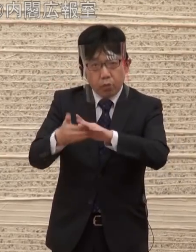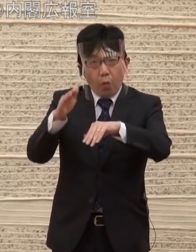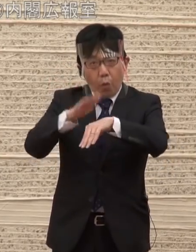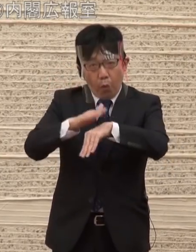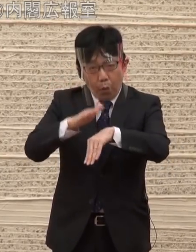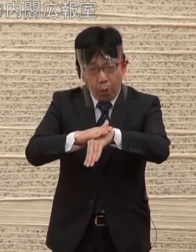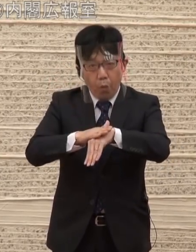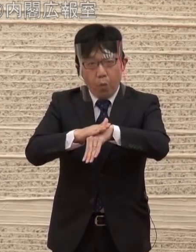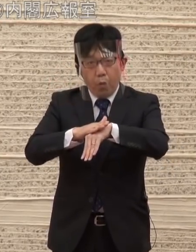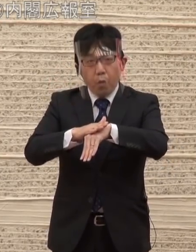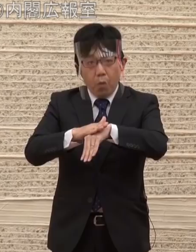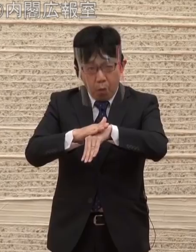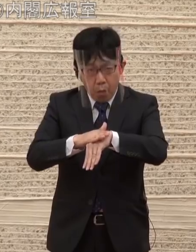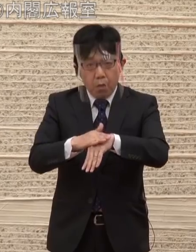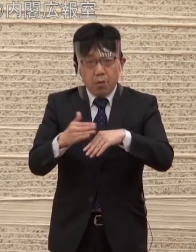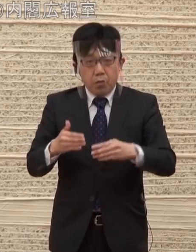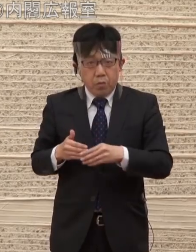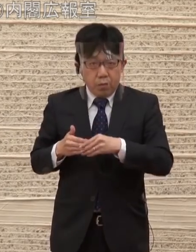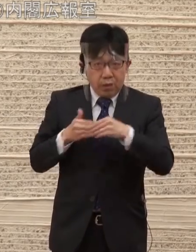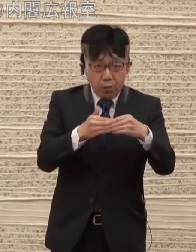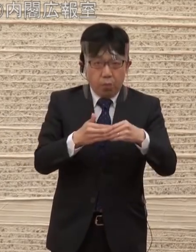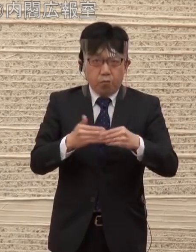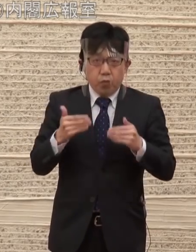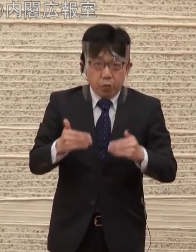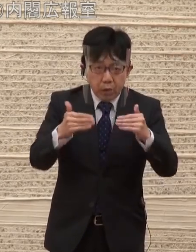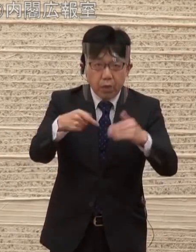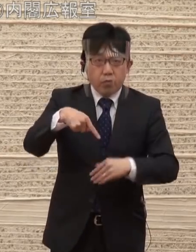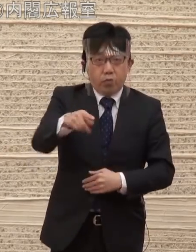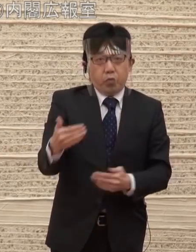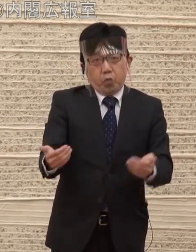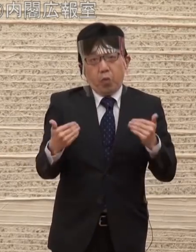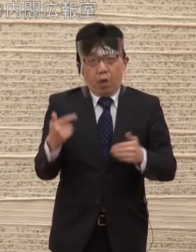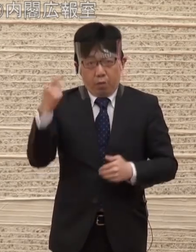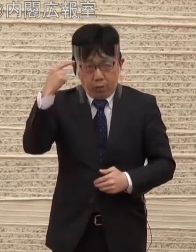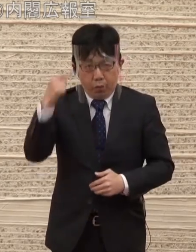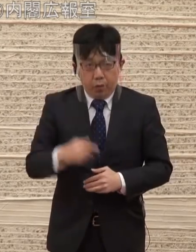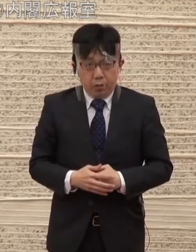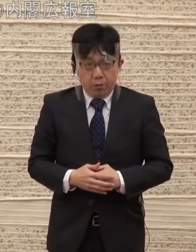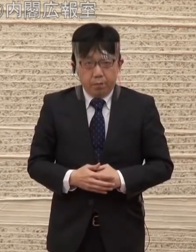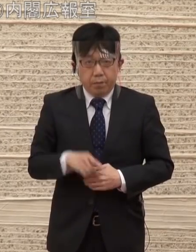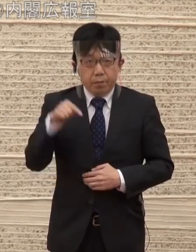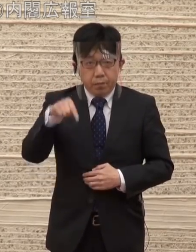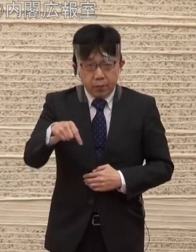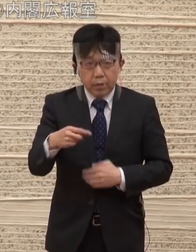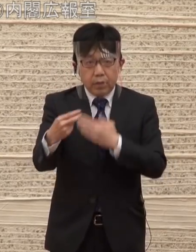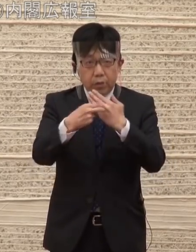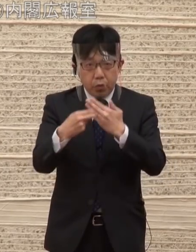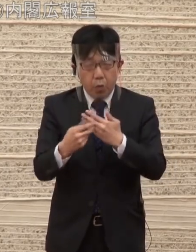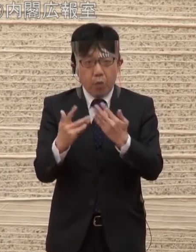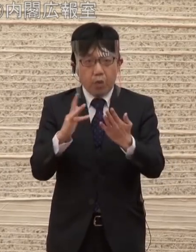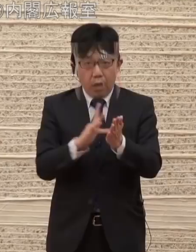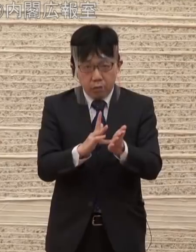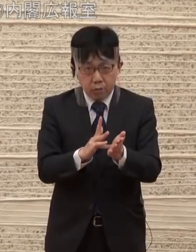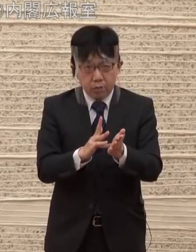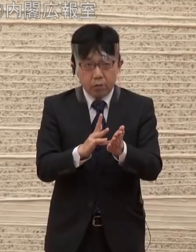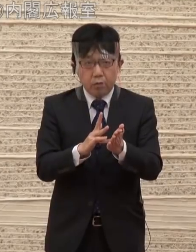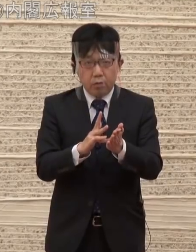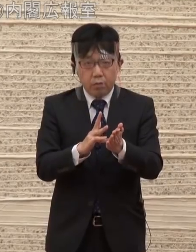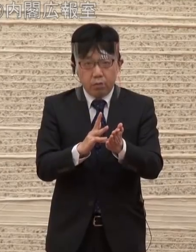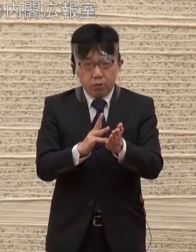と考えますこのウイルスに対するチロイラクやワクチンを透明者を